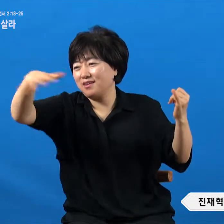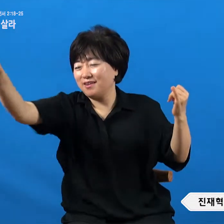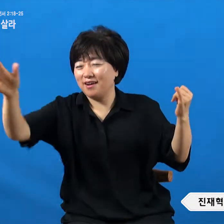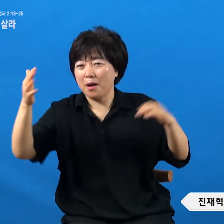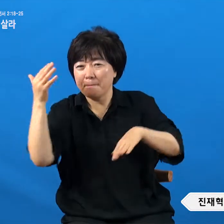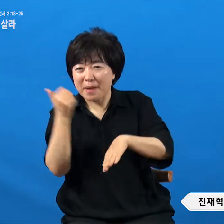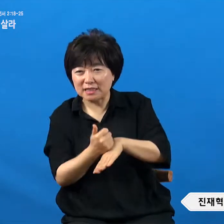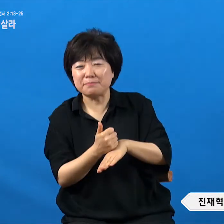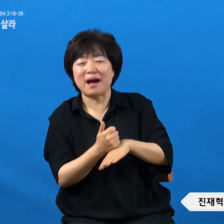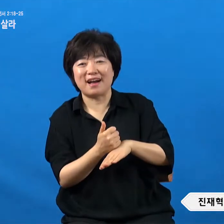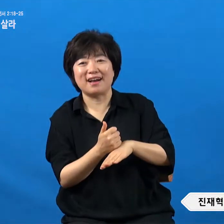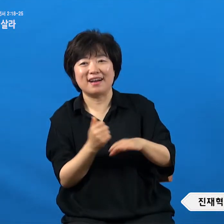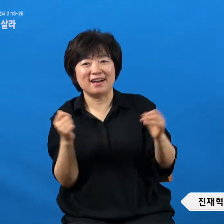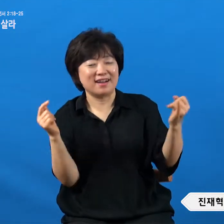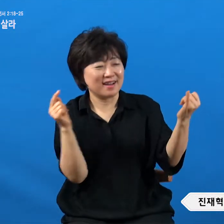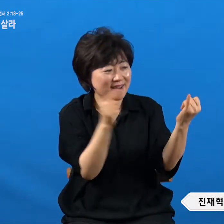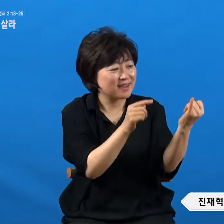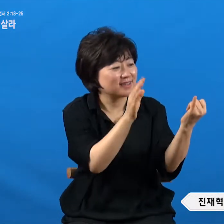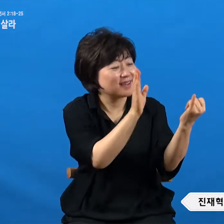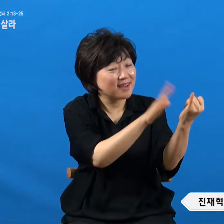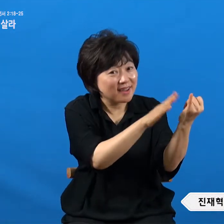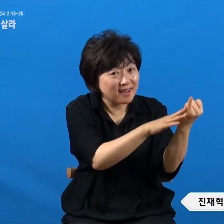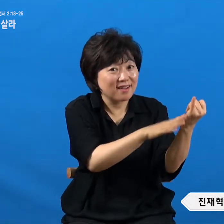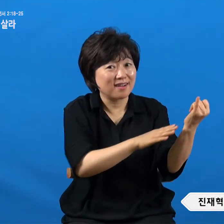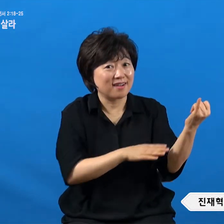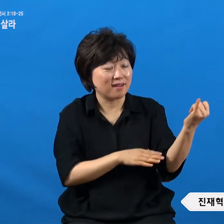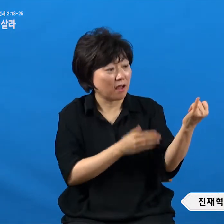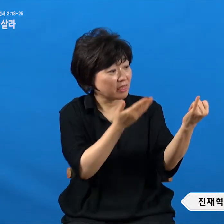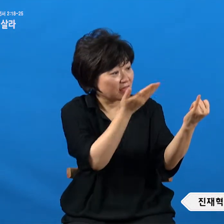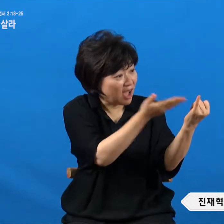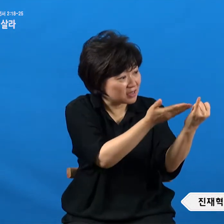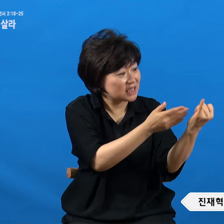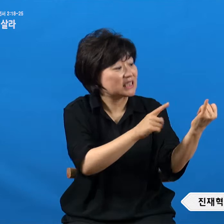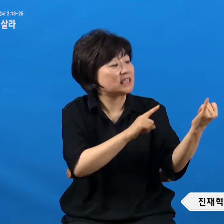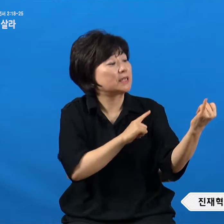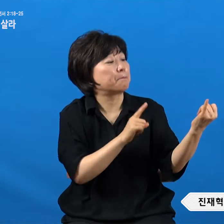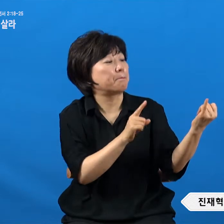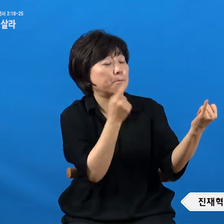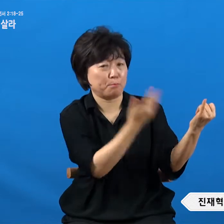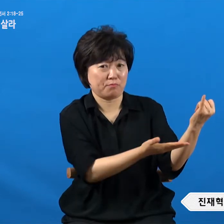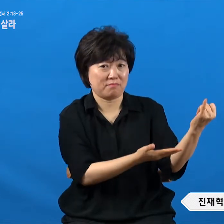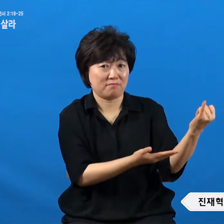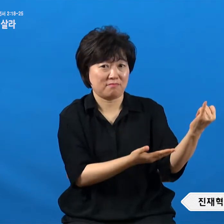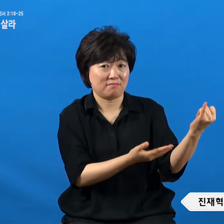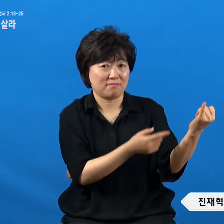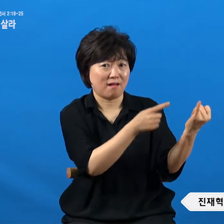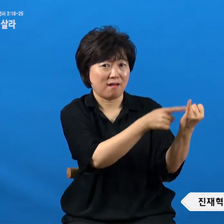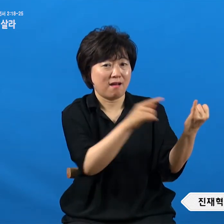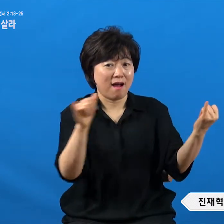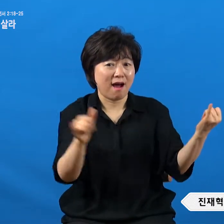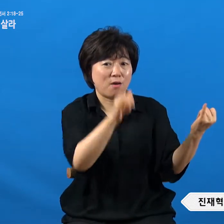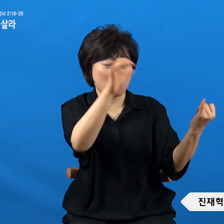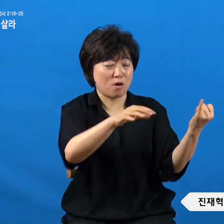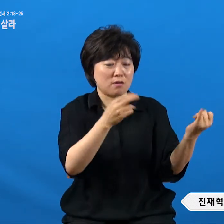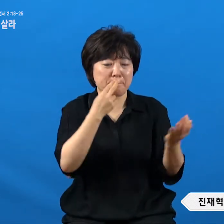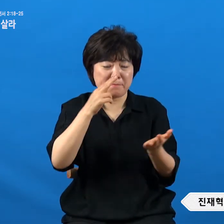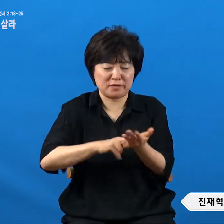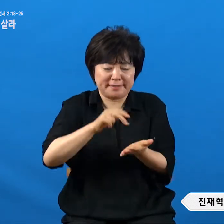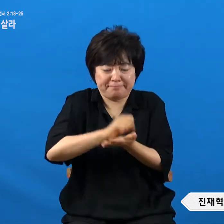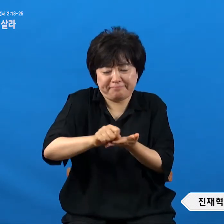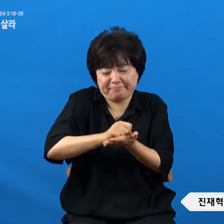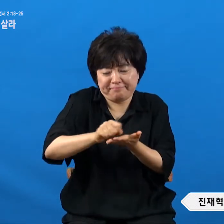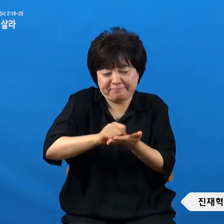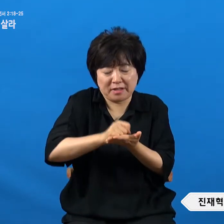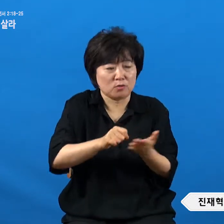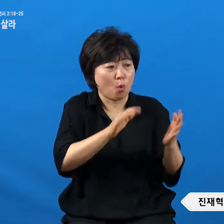끝에 나가면서 그 승무원에게 이렇게 이야기합니다. 당신 이름이 뭐냐고, 내가 이 항공사에